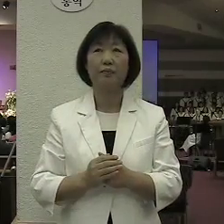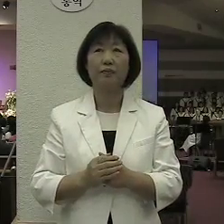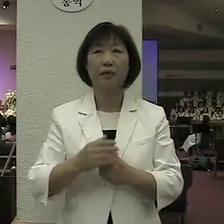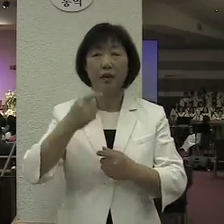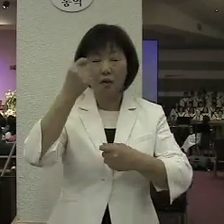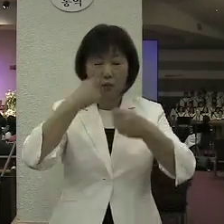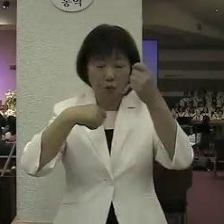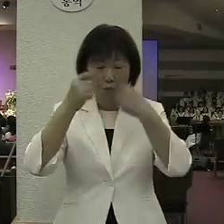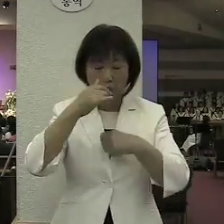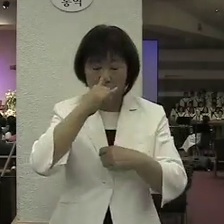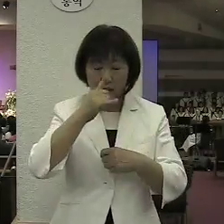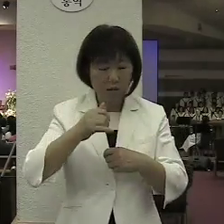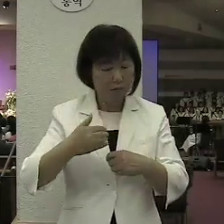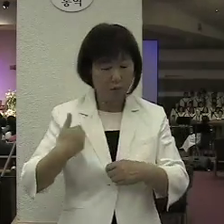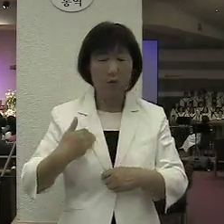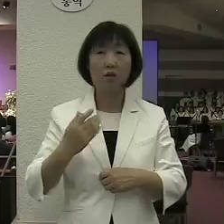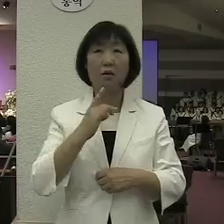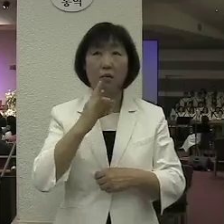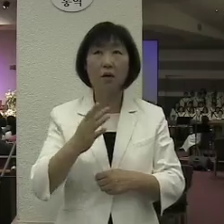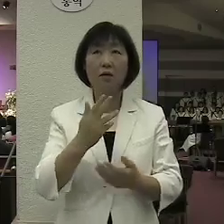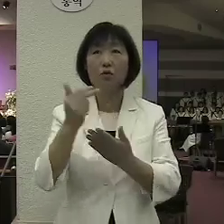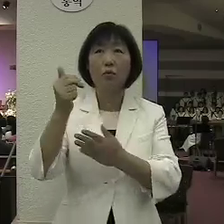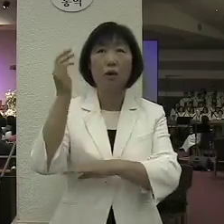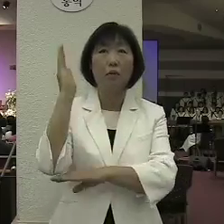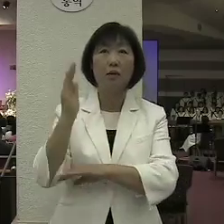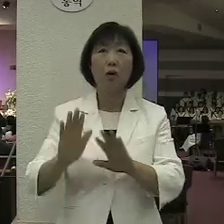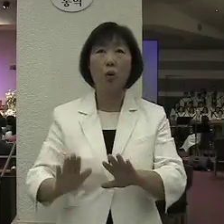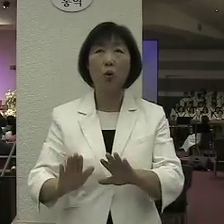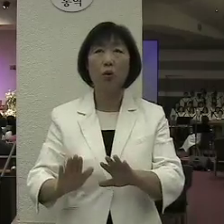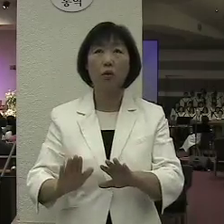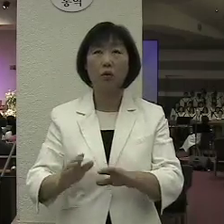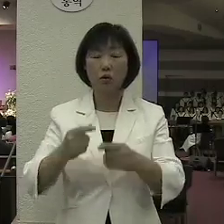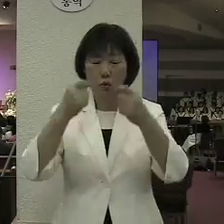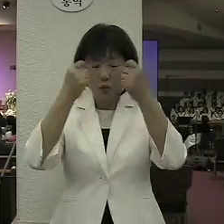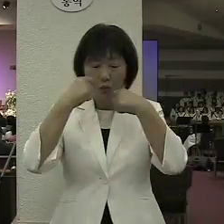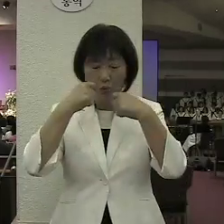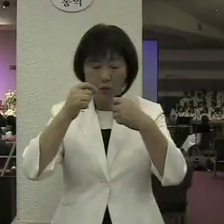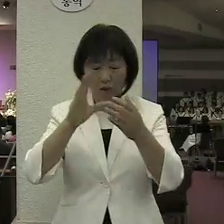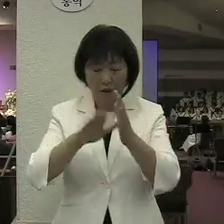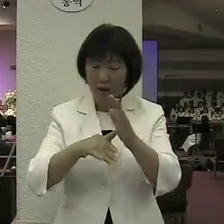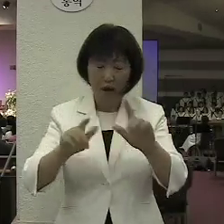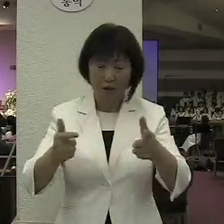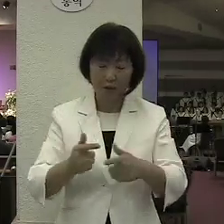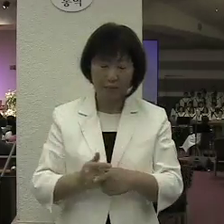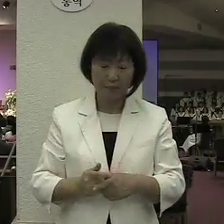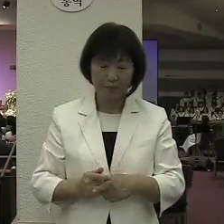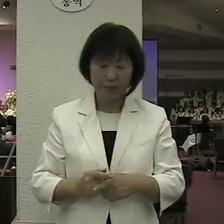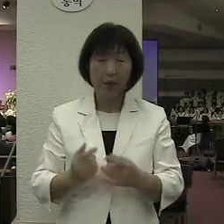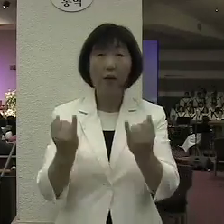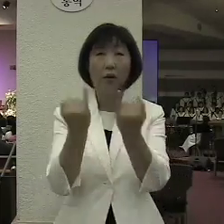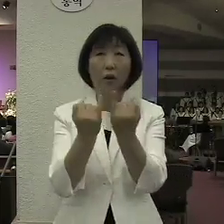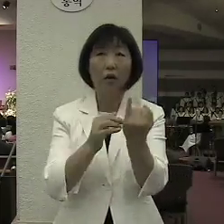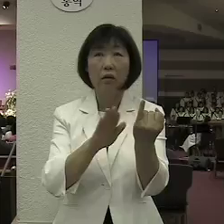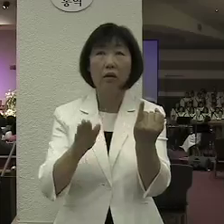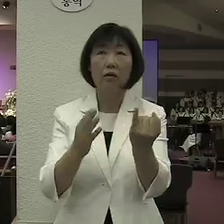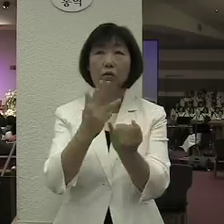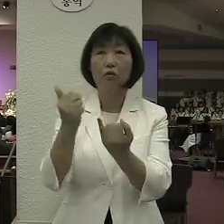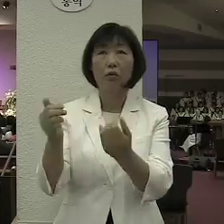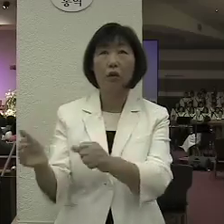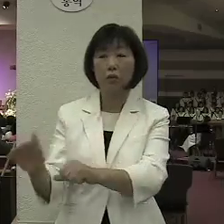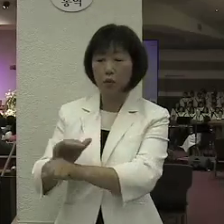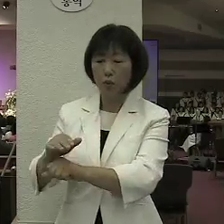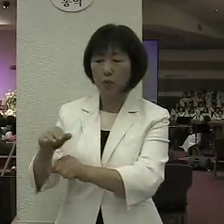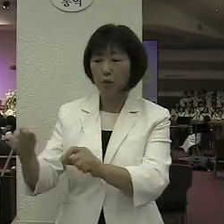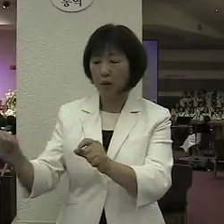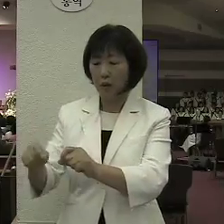들어야 될 복음의 메시지를 선포해 주신 그분이 계시다. 오늘은 울 때가 아니다. 부활의 아침은 울